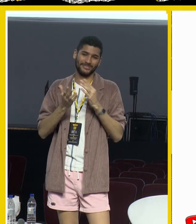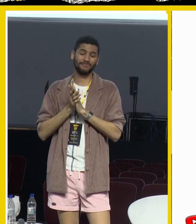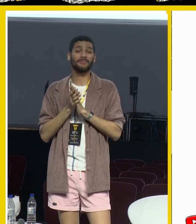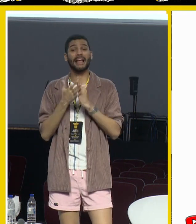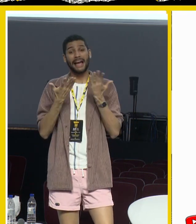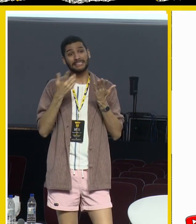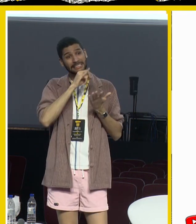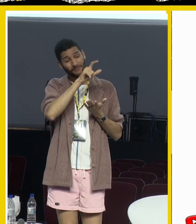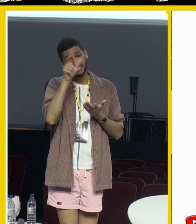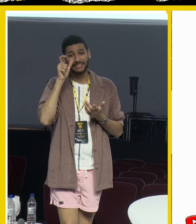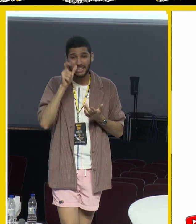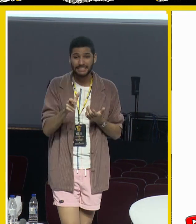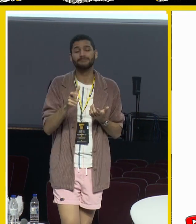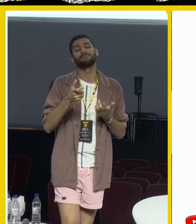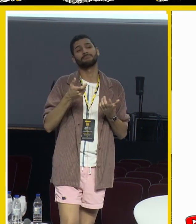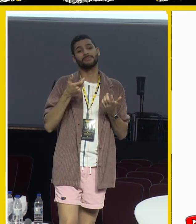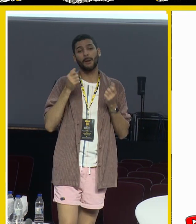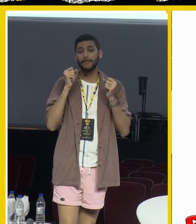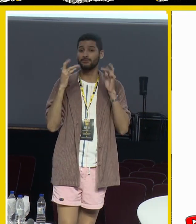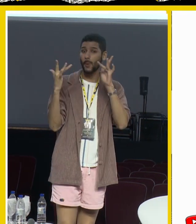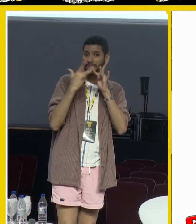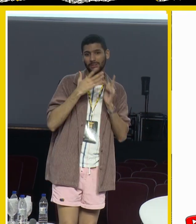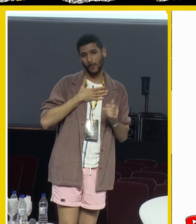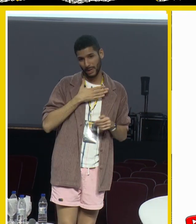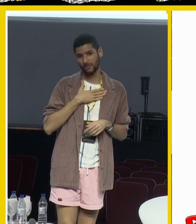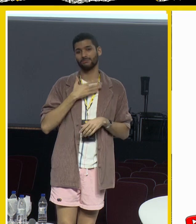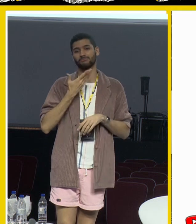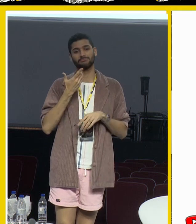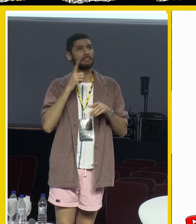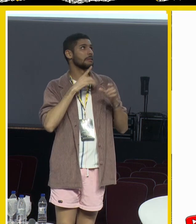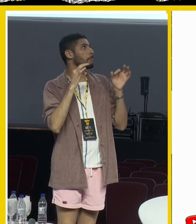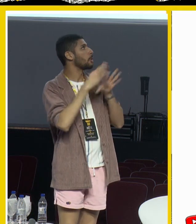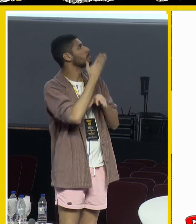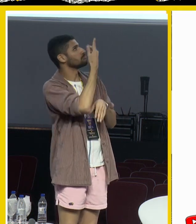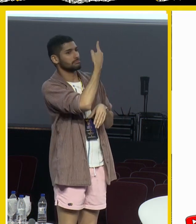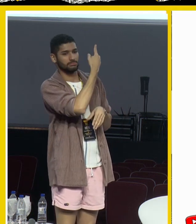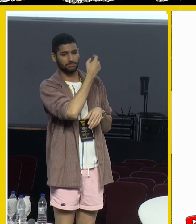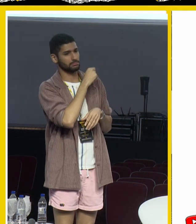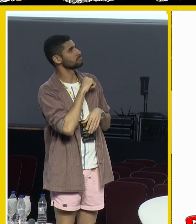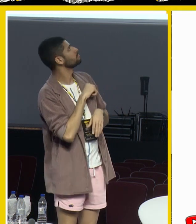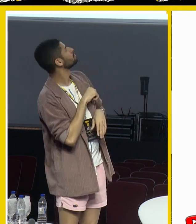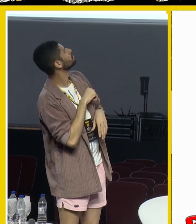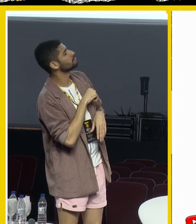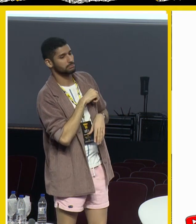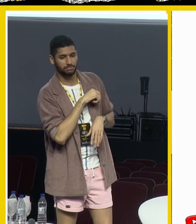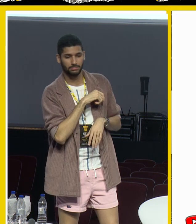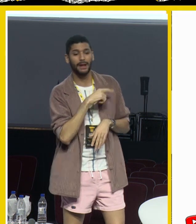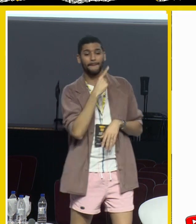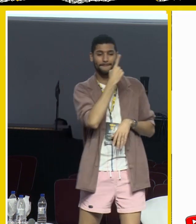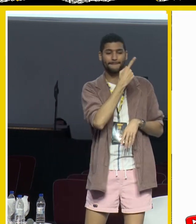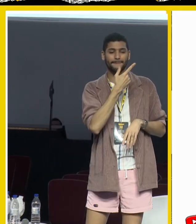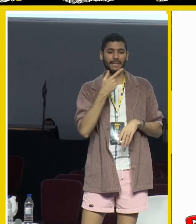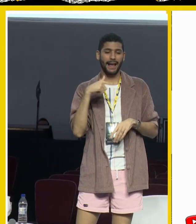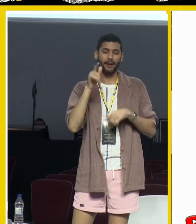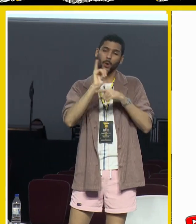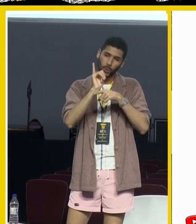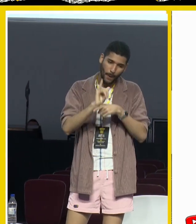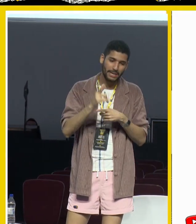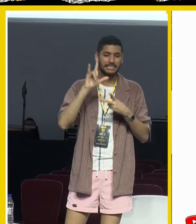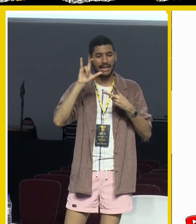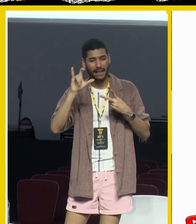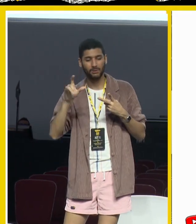que está me assistindo está vendo minha palestra e se vocês tiverem interesse em alguma dúvida que meu contato